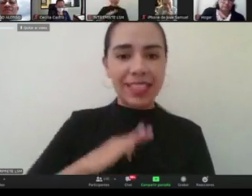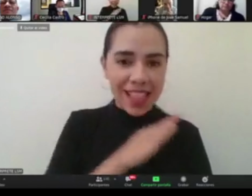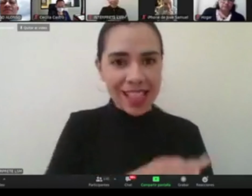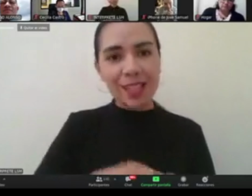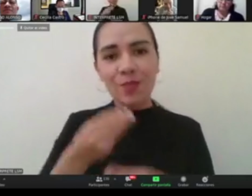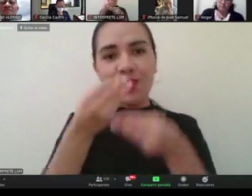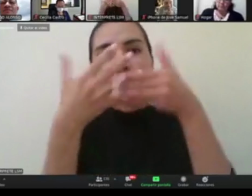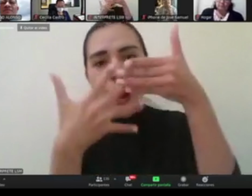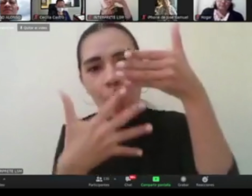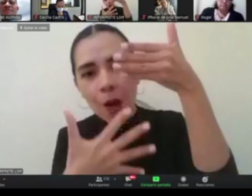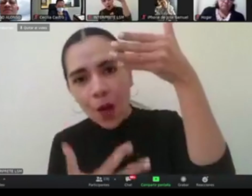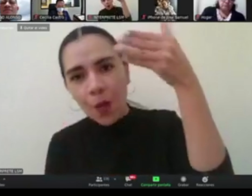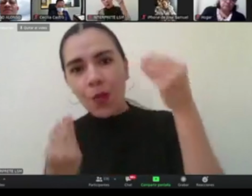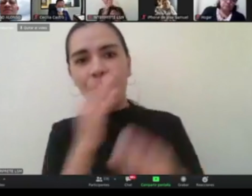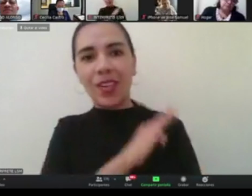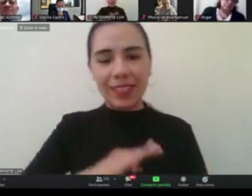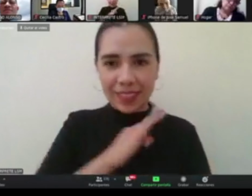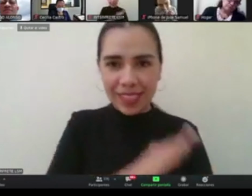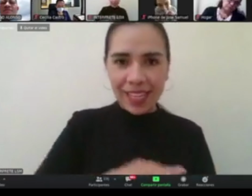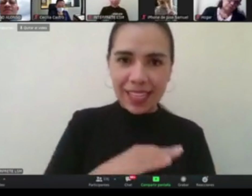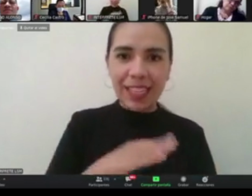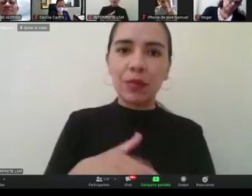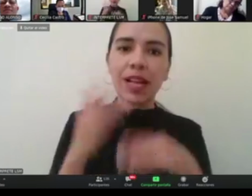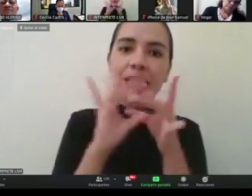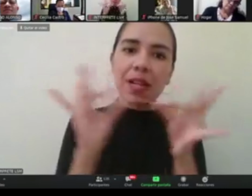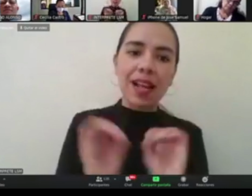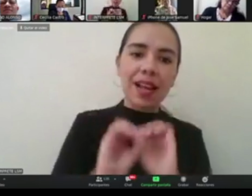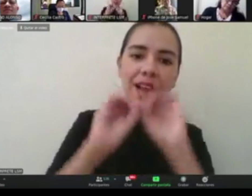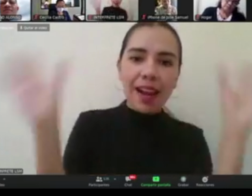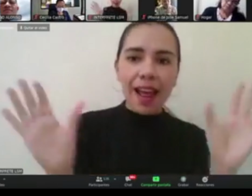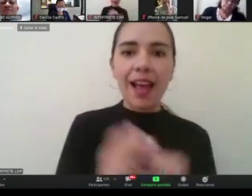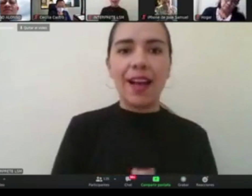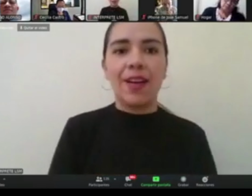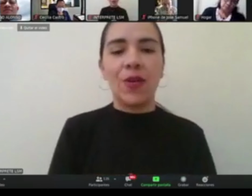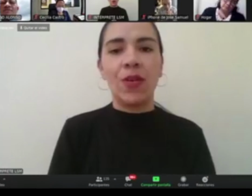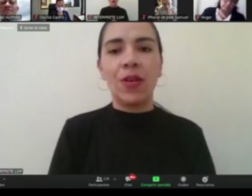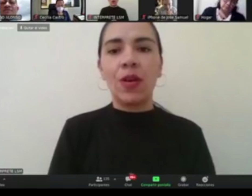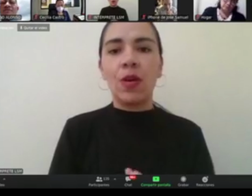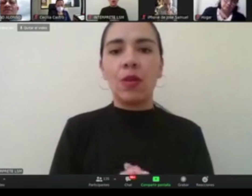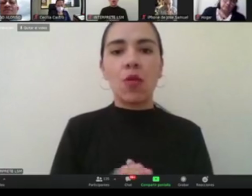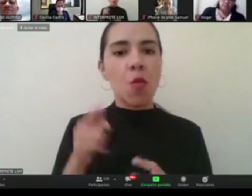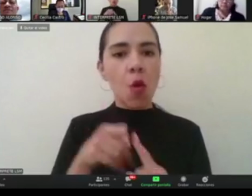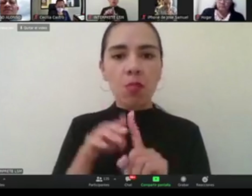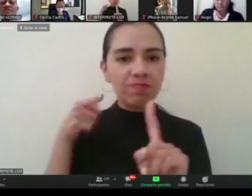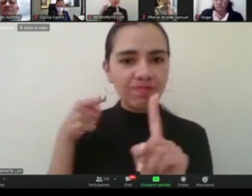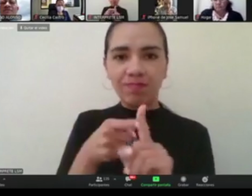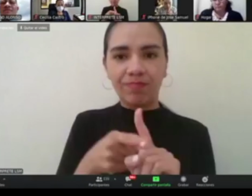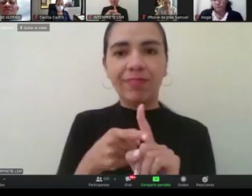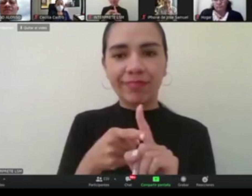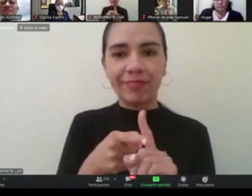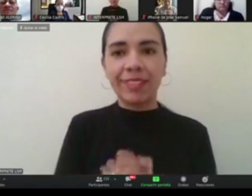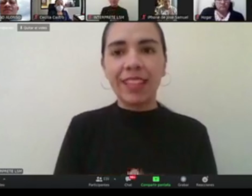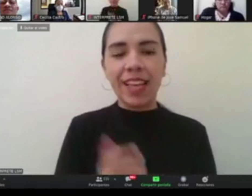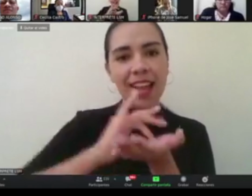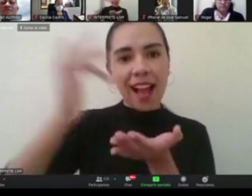felicitaciones por su claridad, por la contundencia y les agradecen mucho